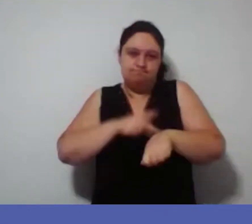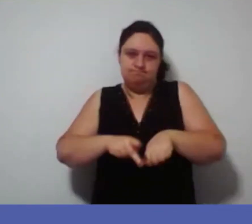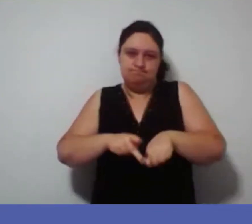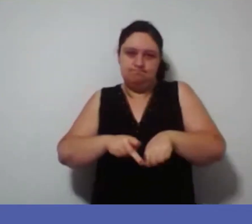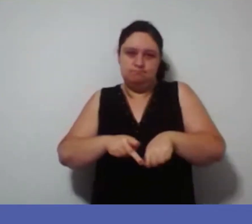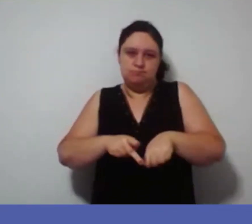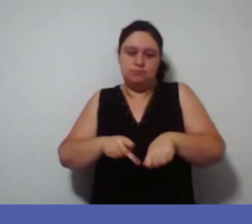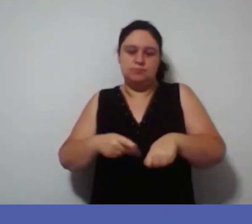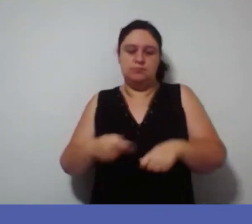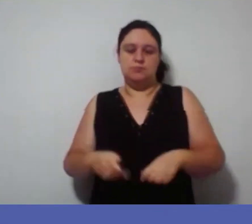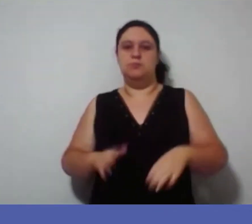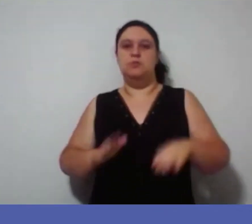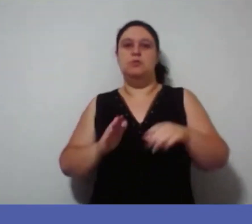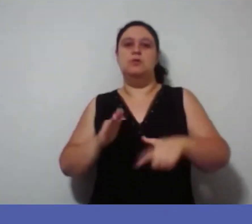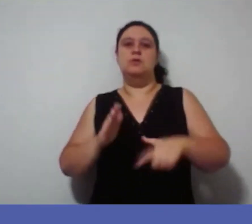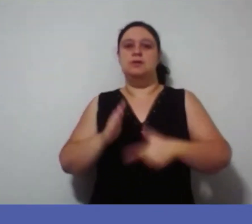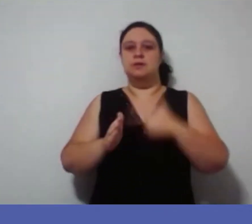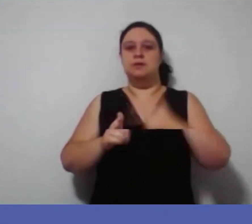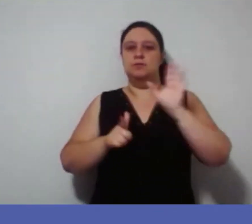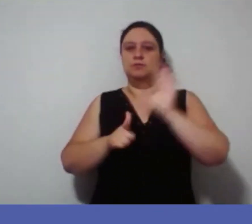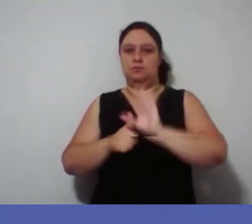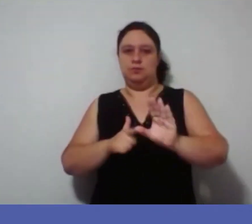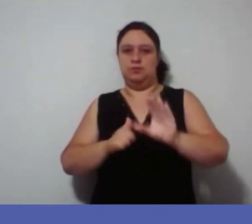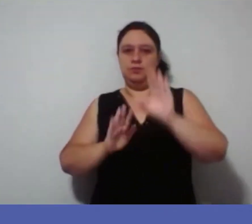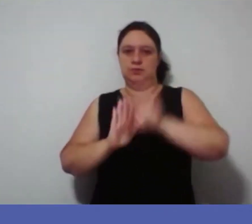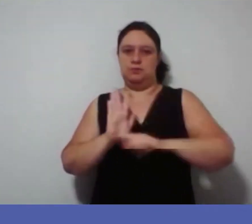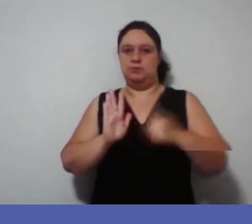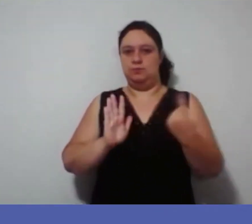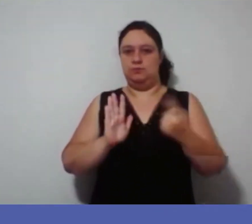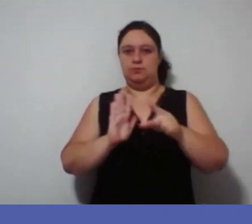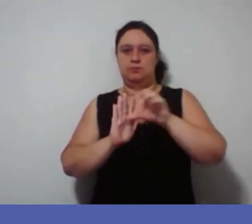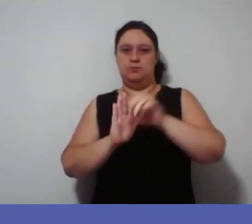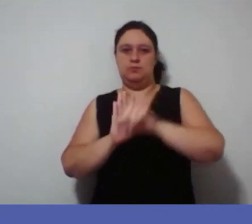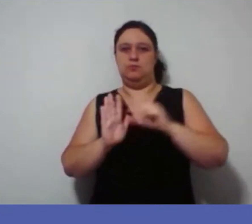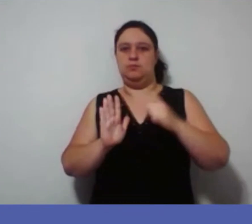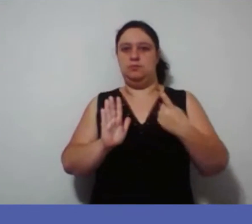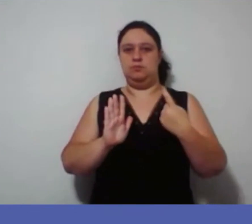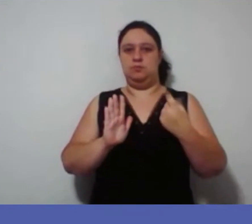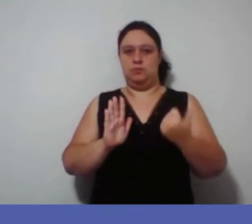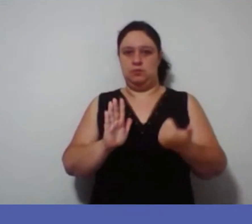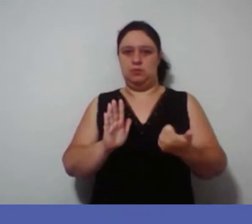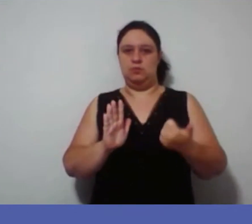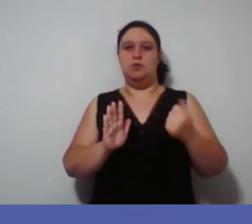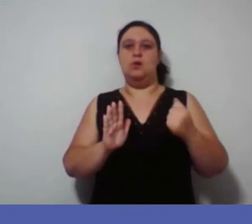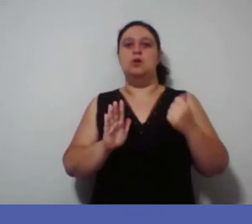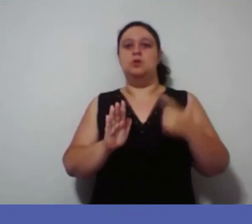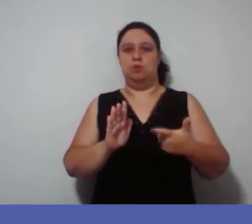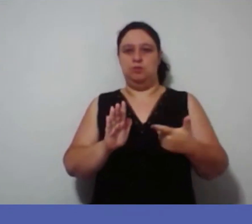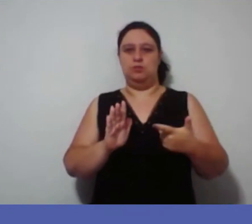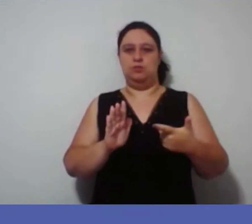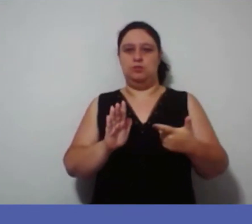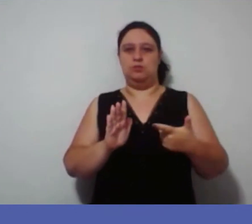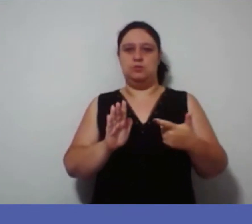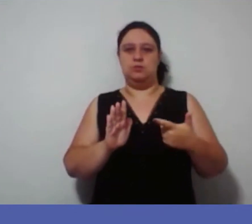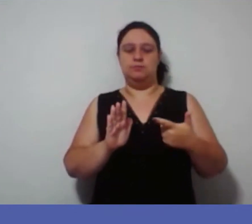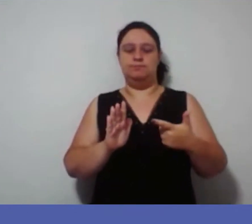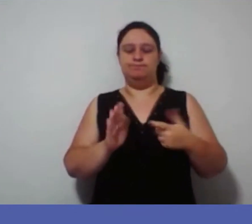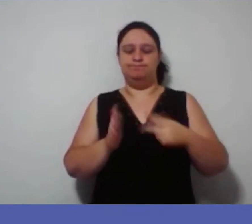também, capítulo 1, versículo 12, como diz? Vamos lá. Vamos ver rapidamente.